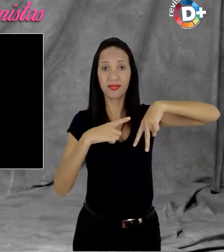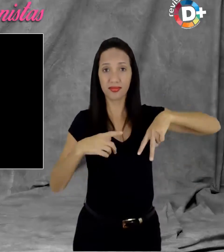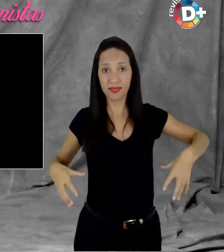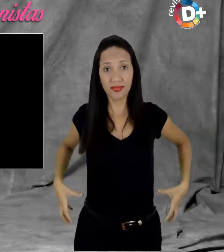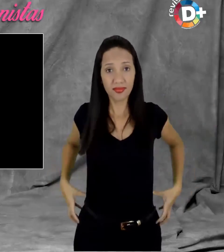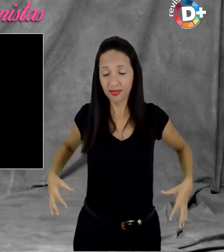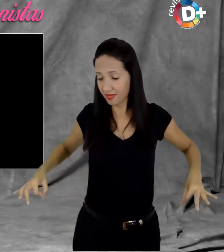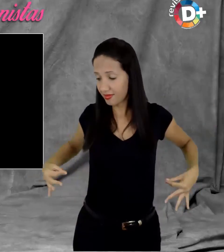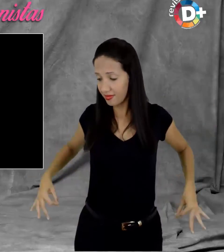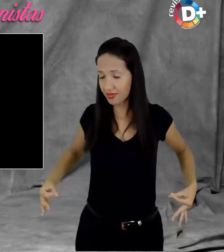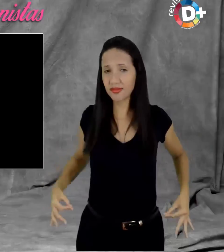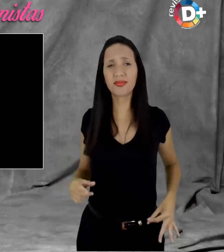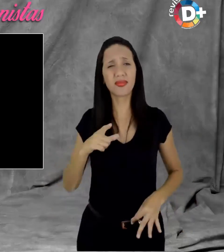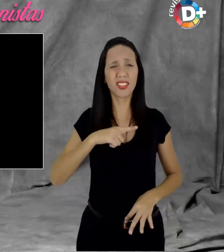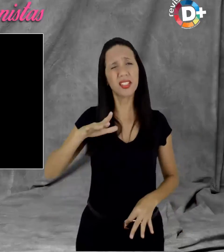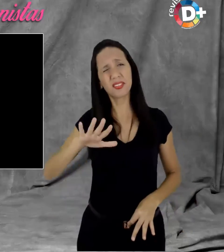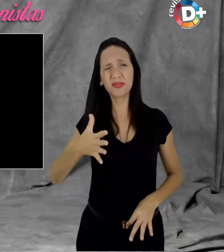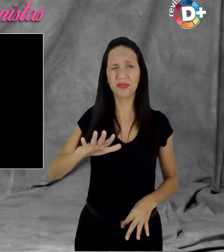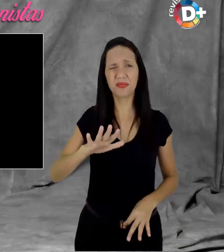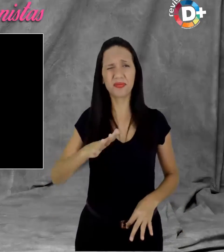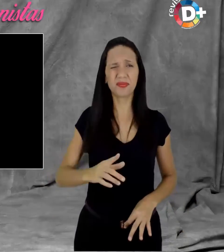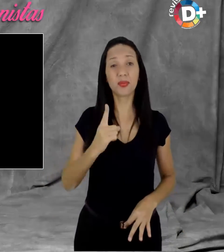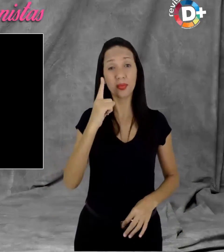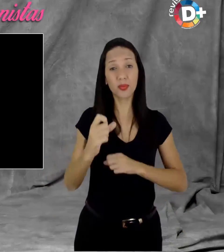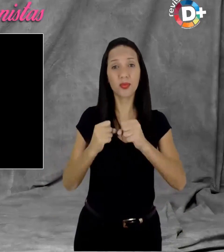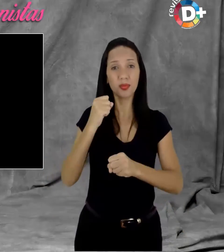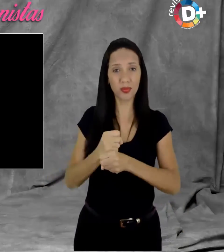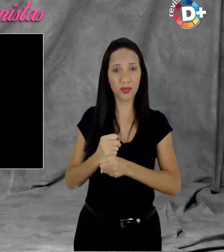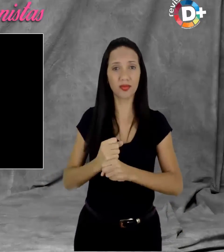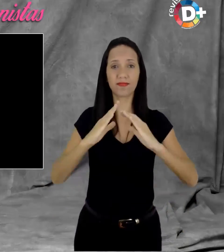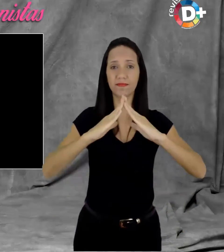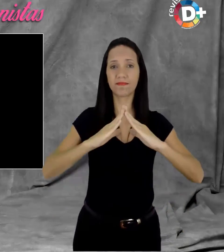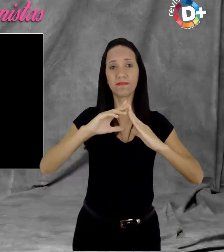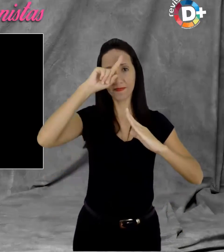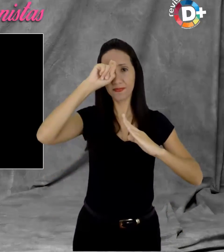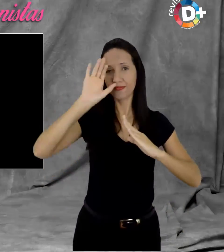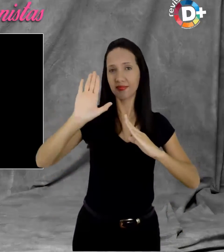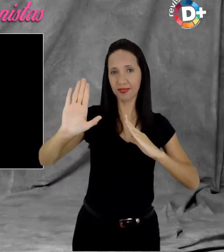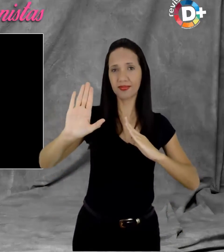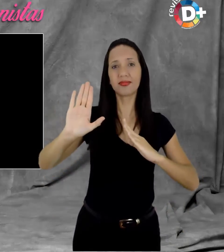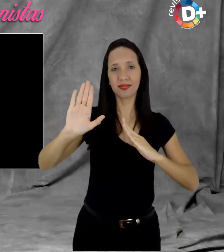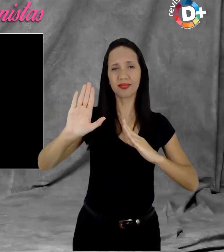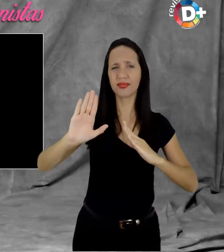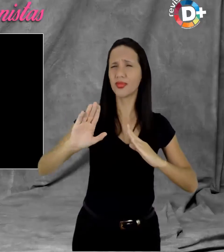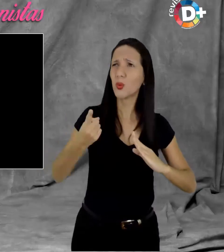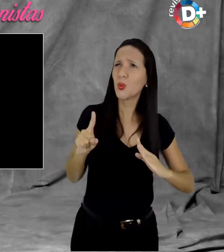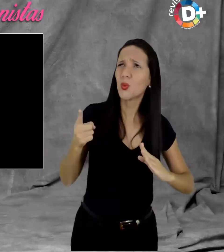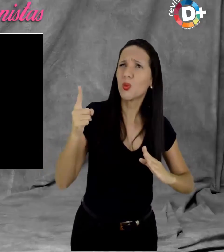da bacia. Eu ia ficar mais ou menos 1 ano internada em um hospital do outro lado do